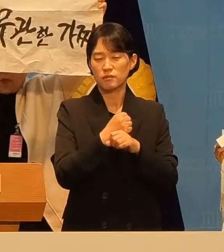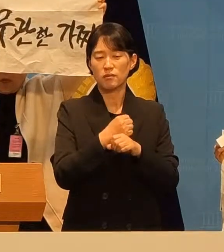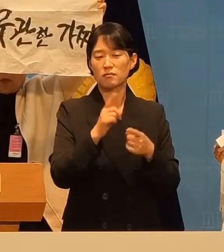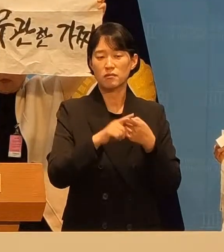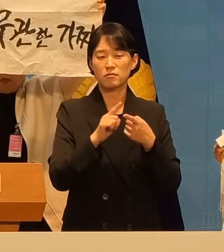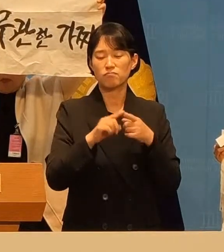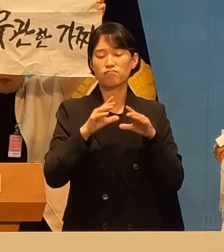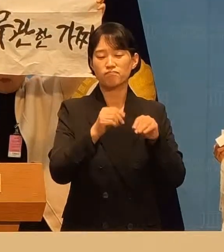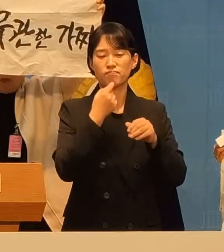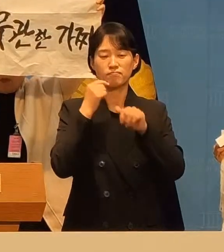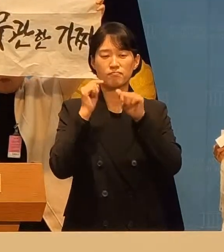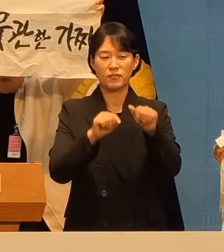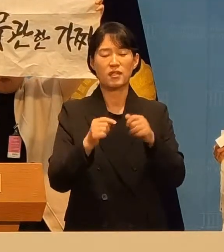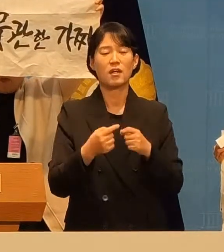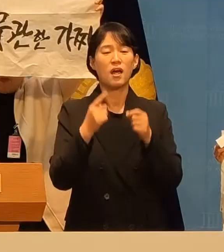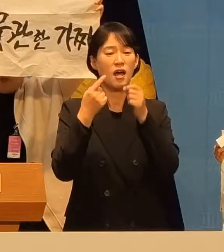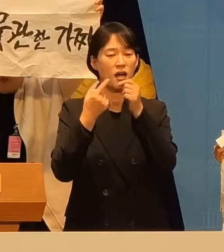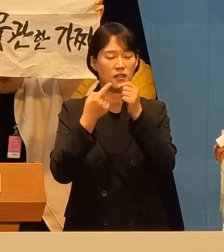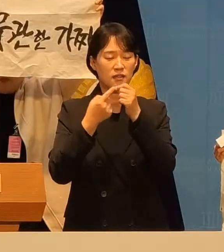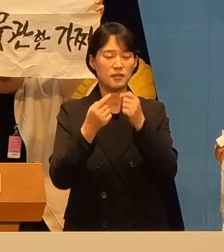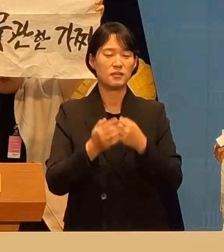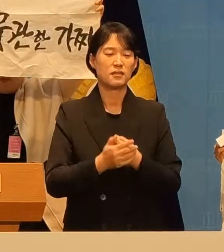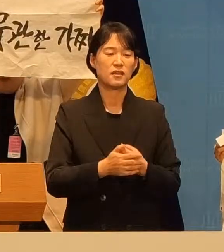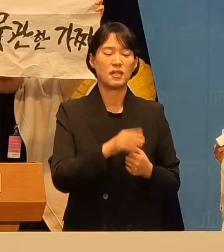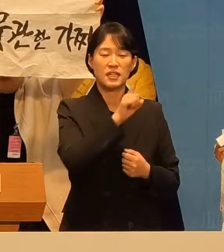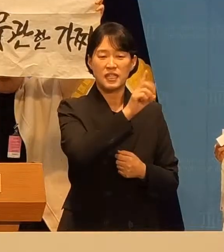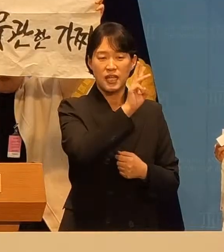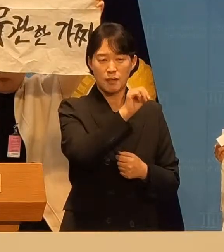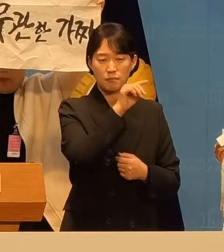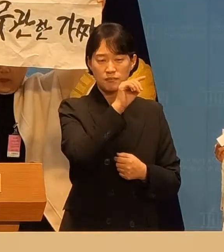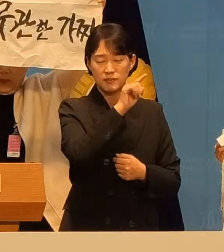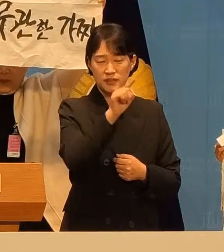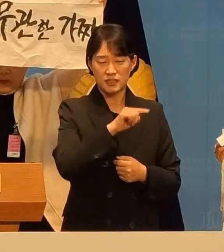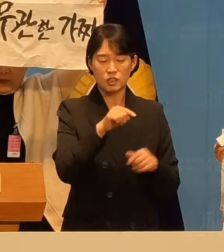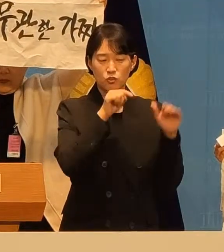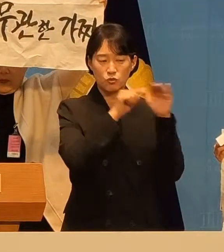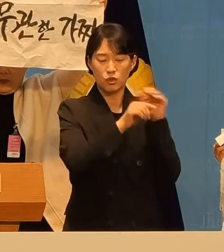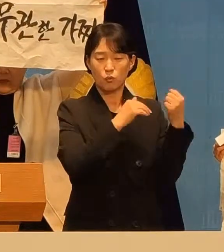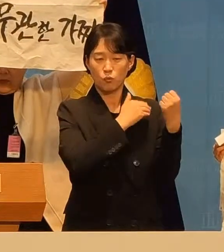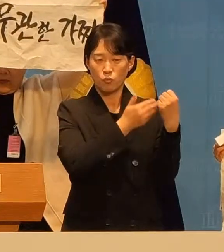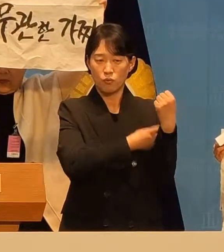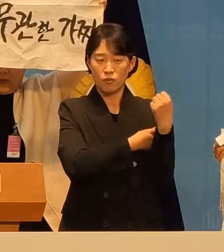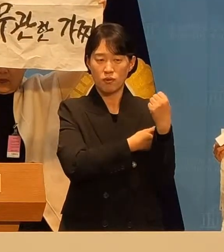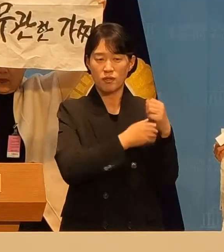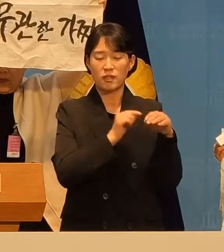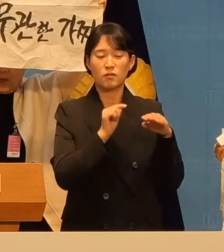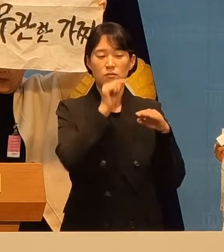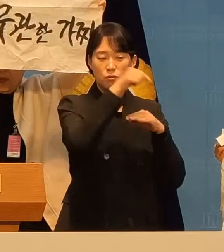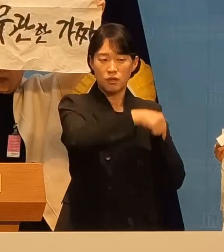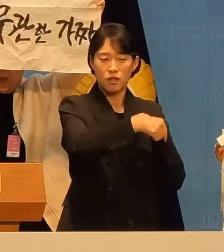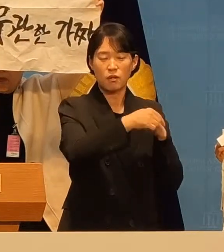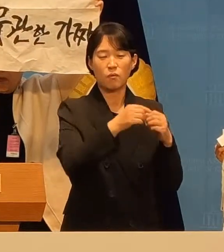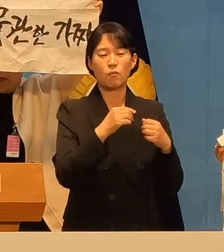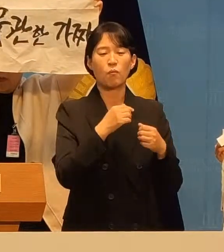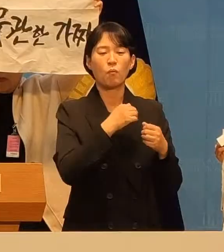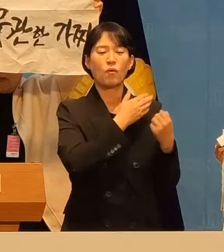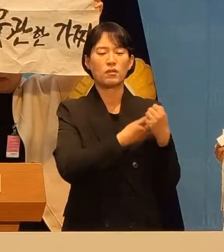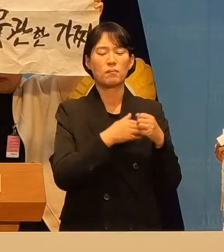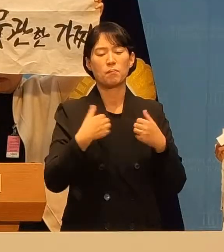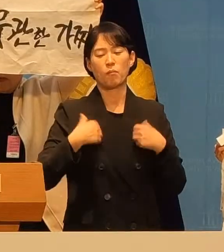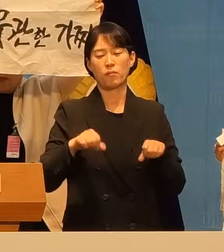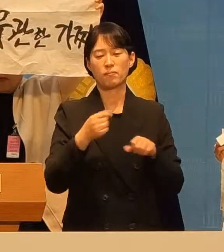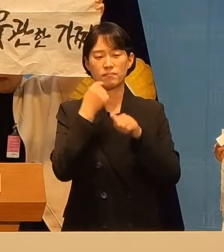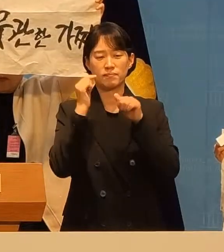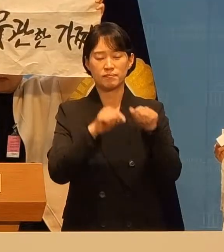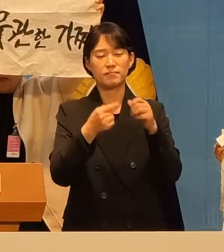하나, 유엔사는 비무장지대 출입권 및 군사 분계선 통과권 행사를 포기하라.